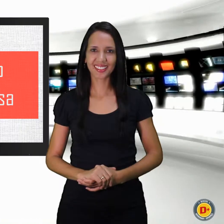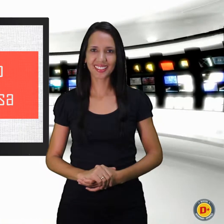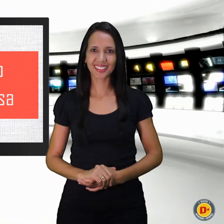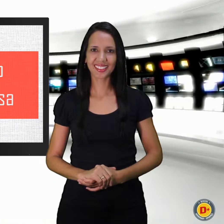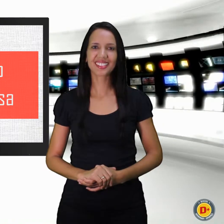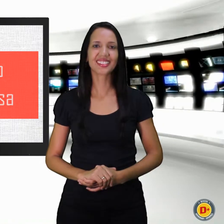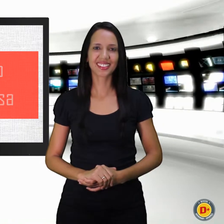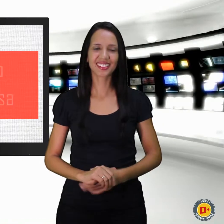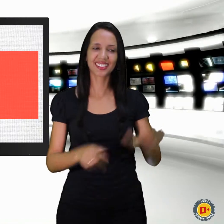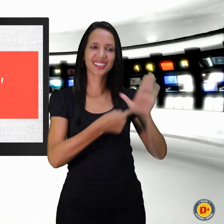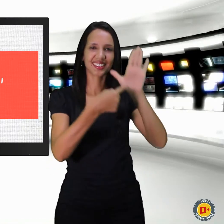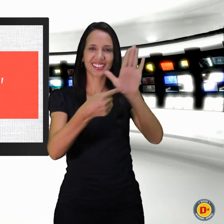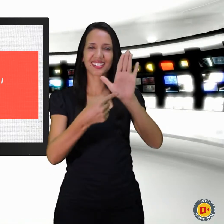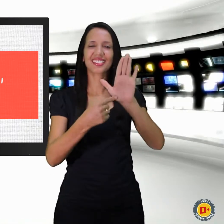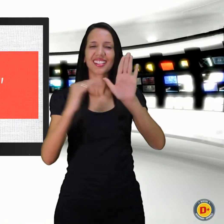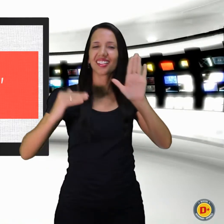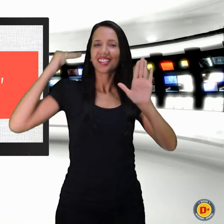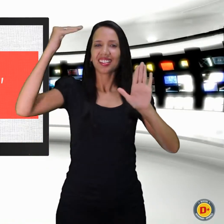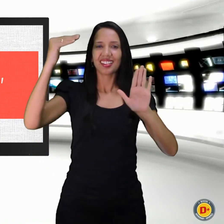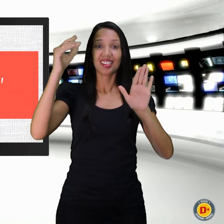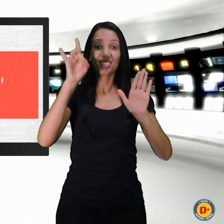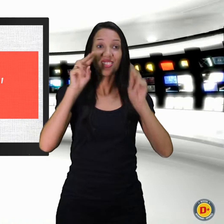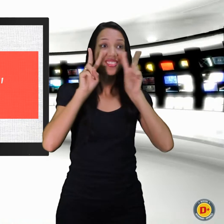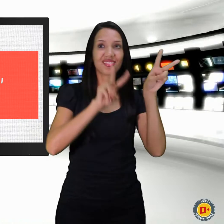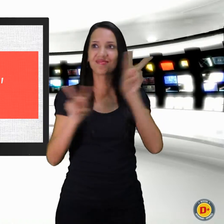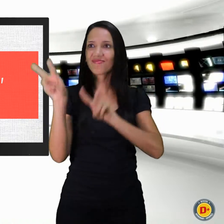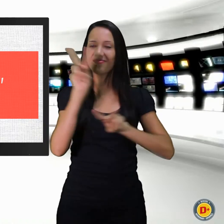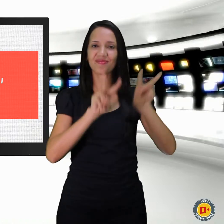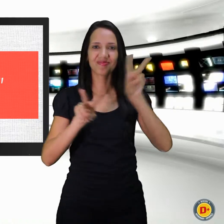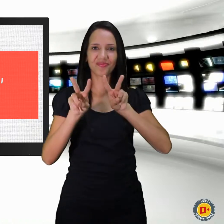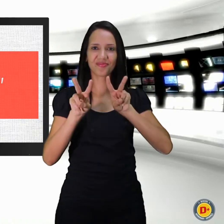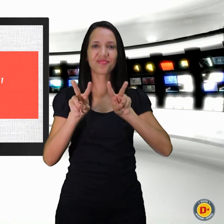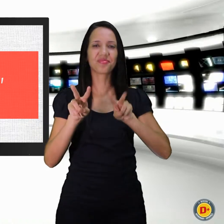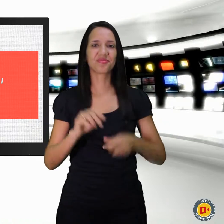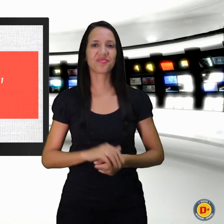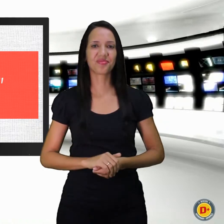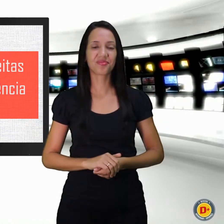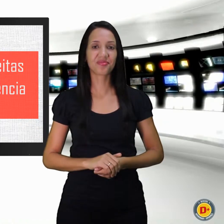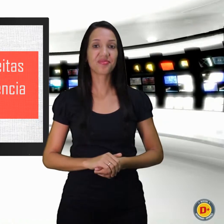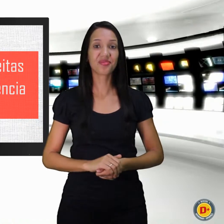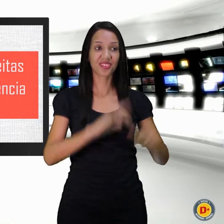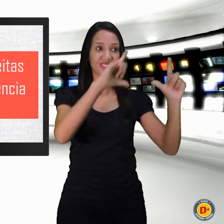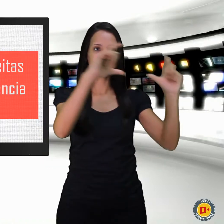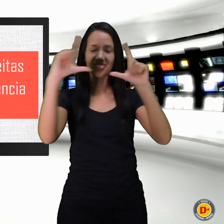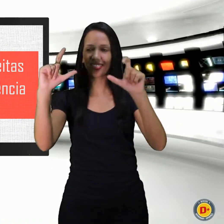além dos olhos transver fotografias feitas por pessoas com